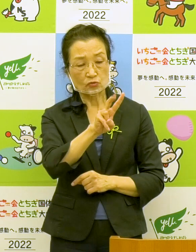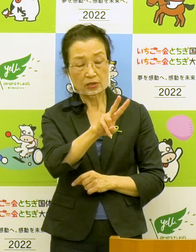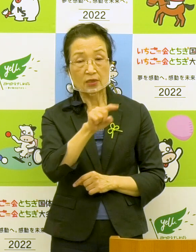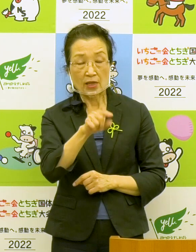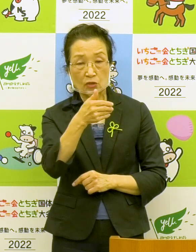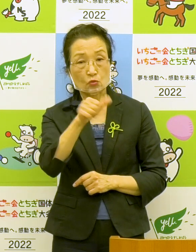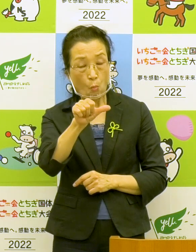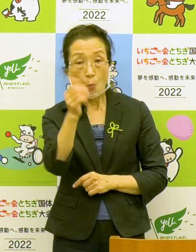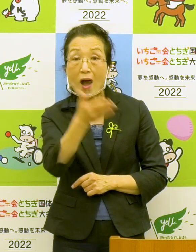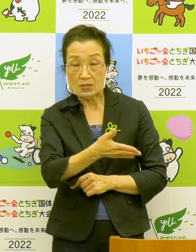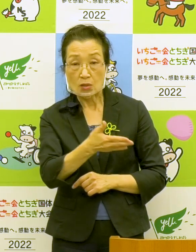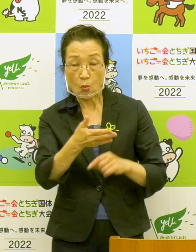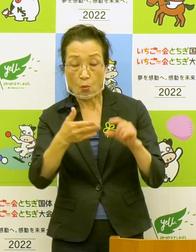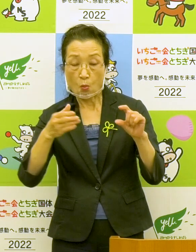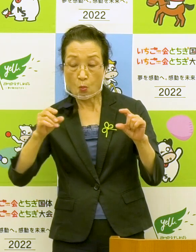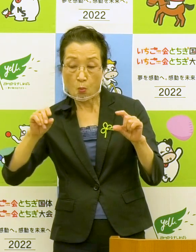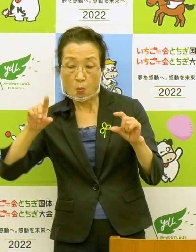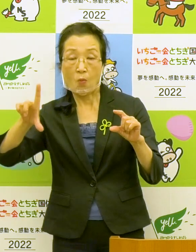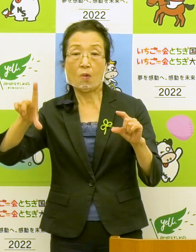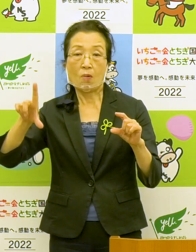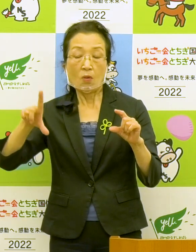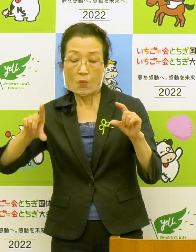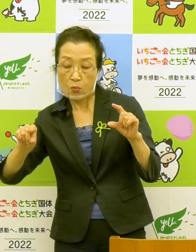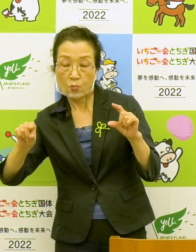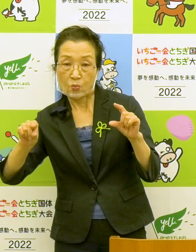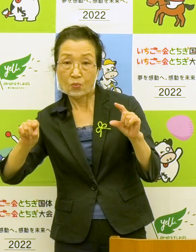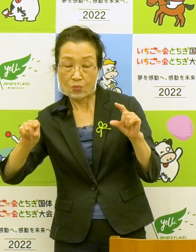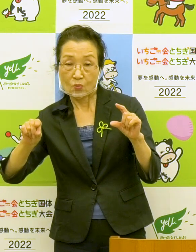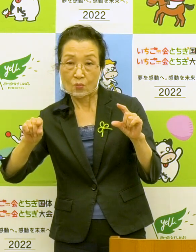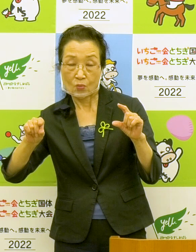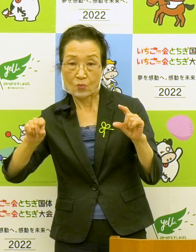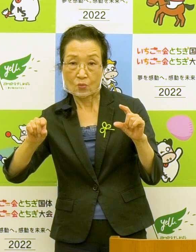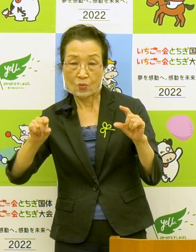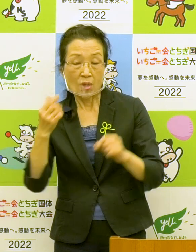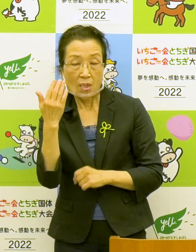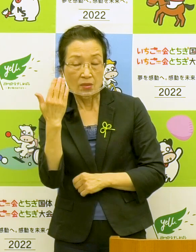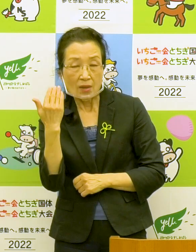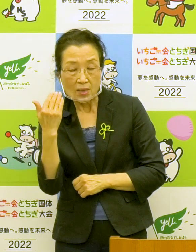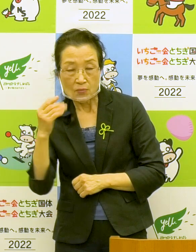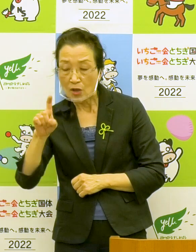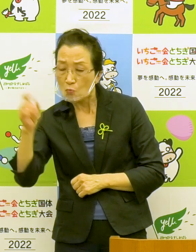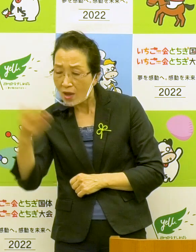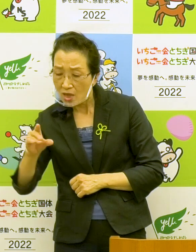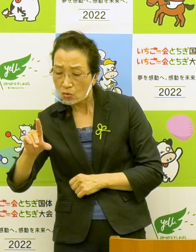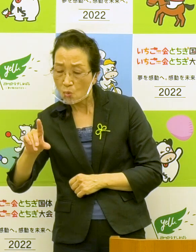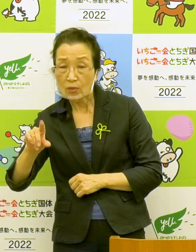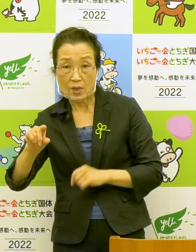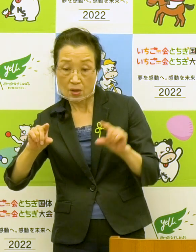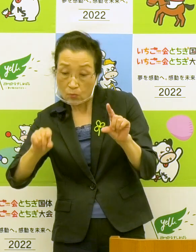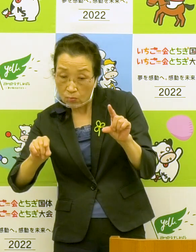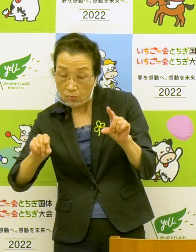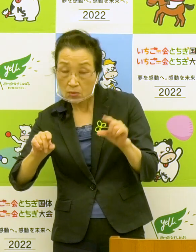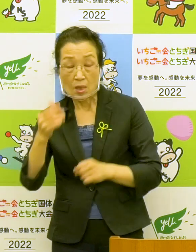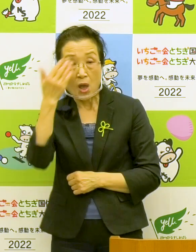32.95% でありましたので、驚くべき変化だと思います。前回は1割に満たないということ、そして若い